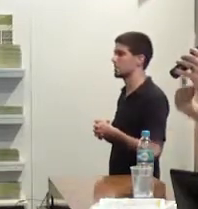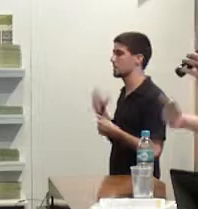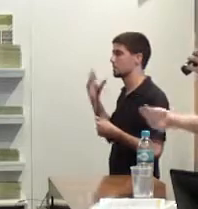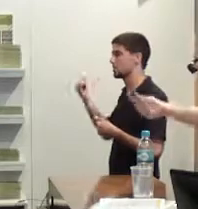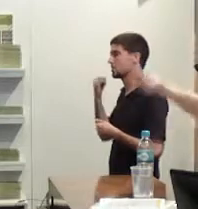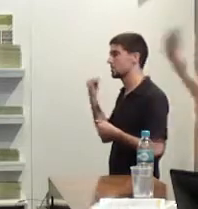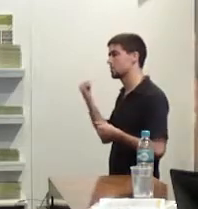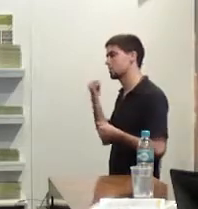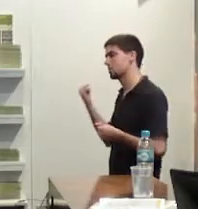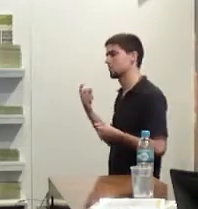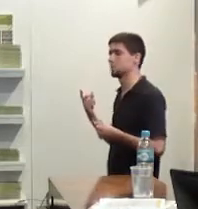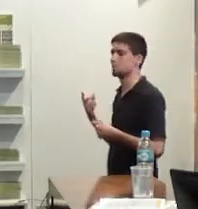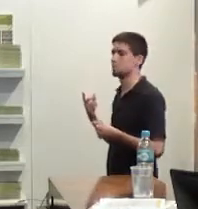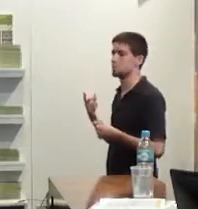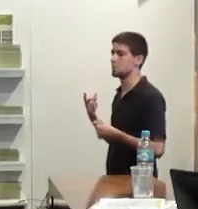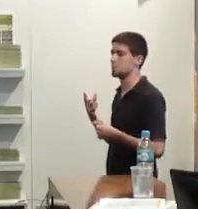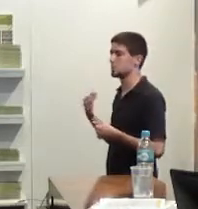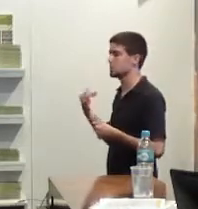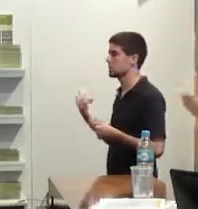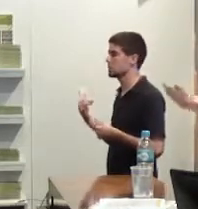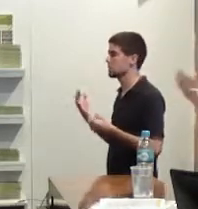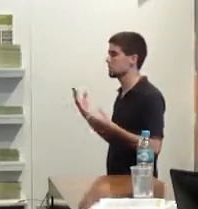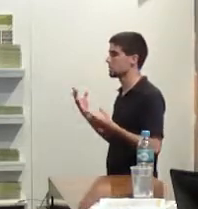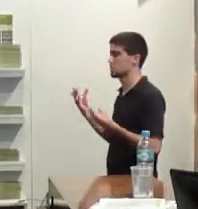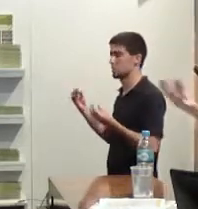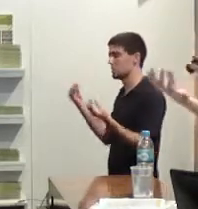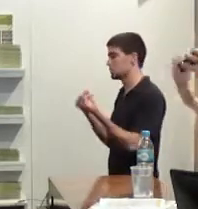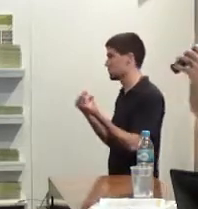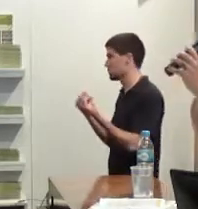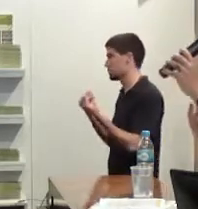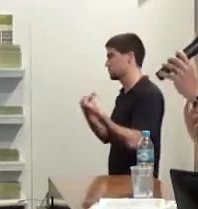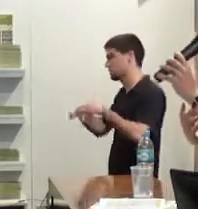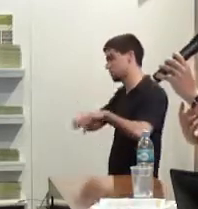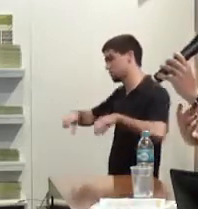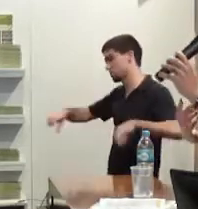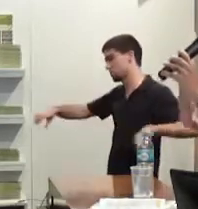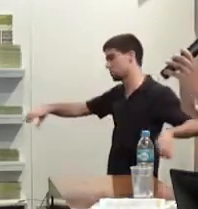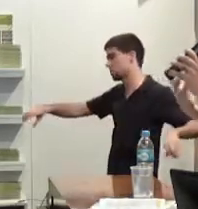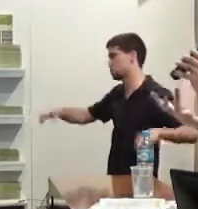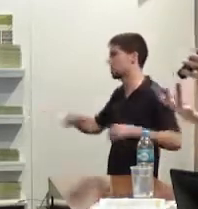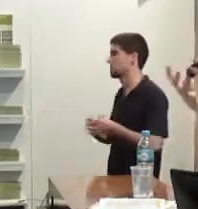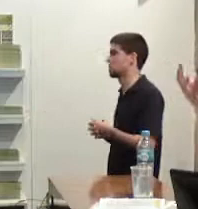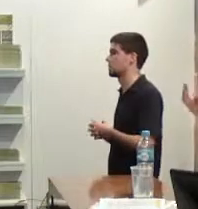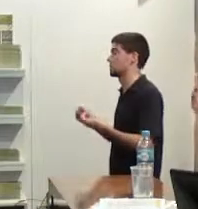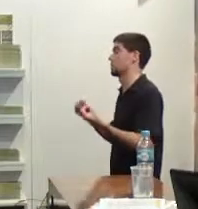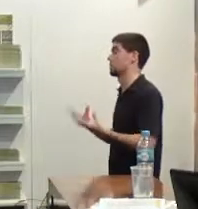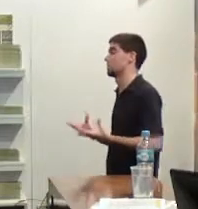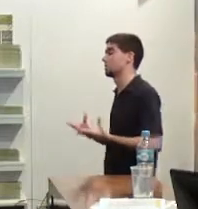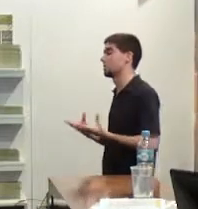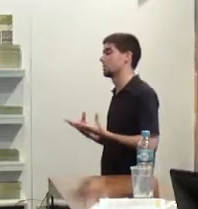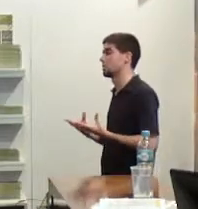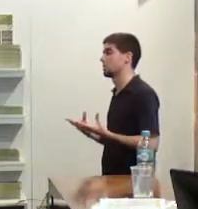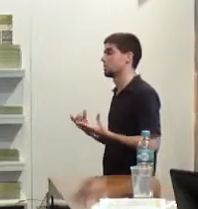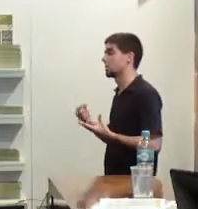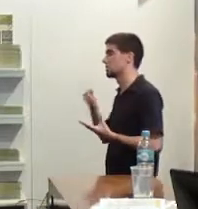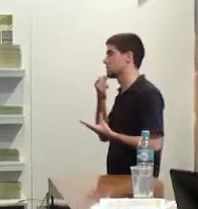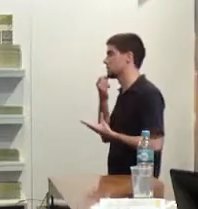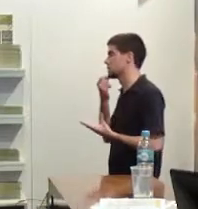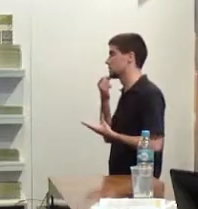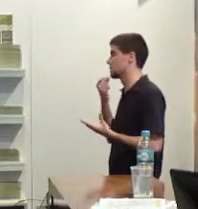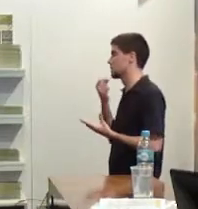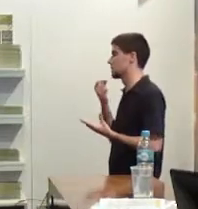pueda haber una gran cantidad nueva de coches y de formaciones, porque al incorporarse